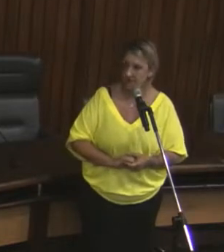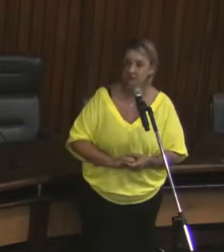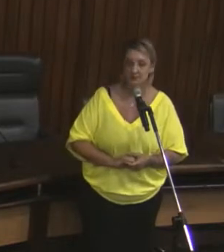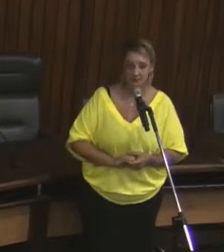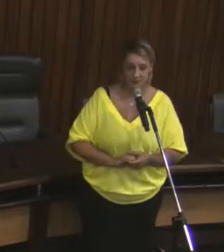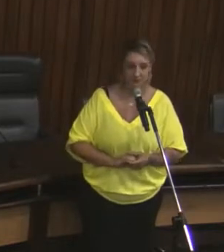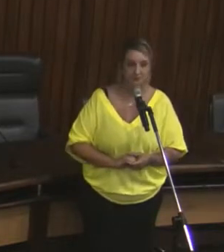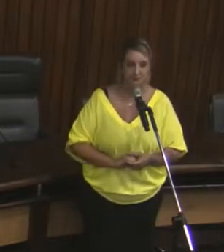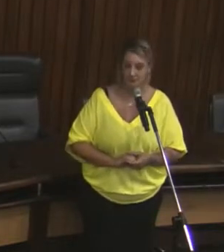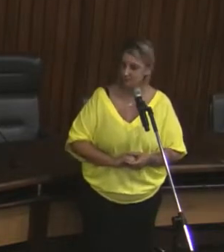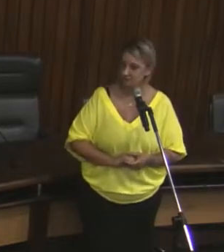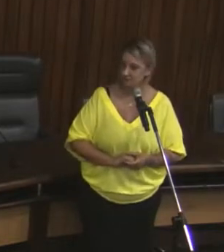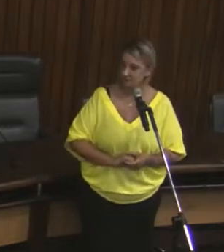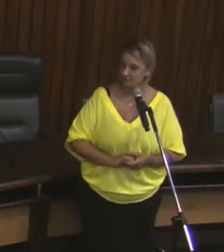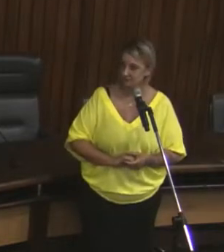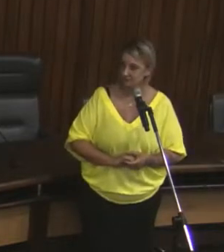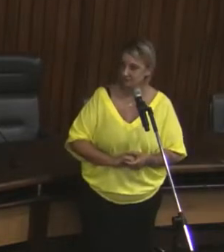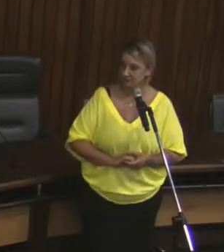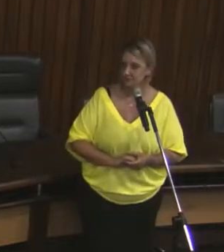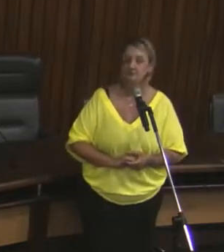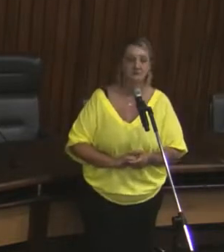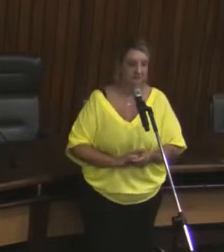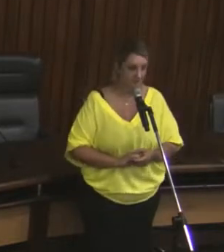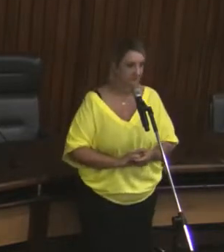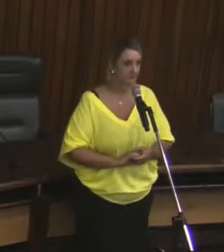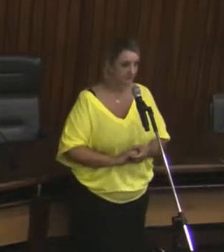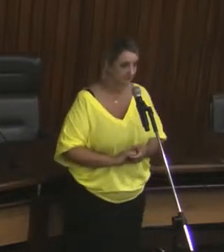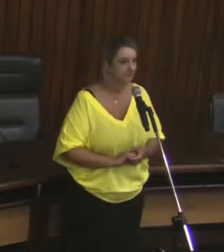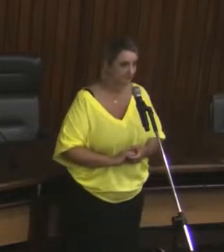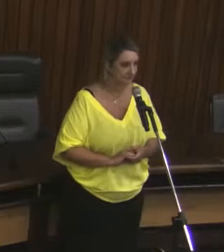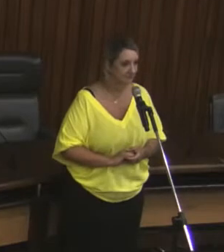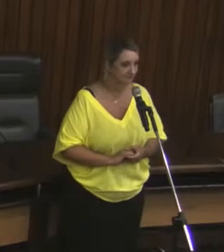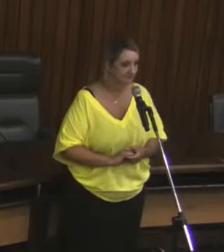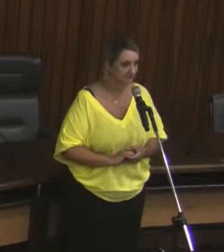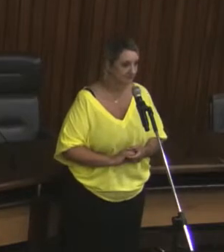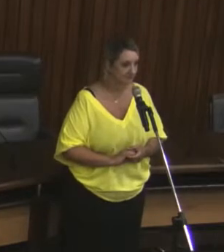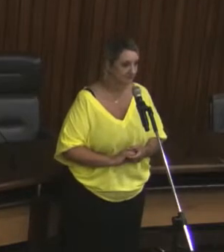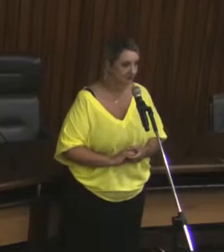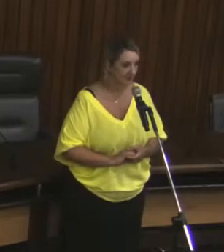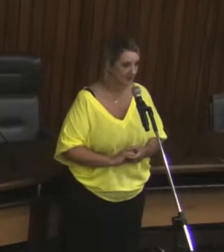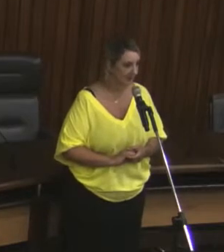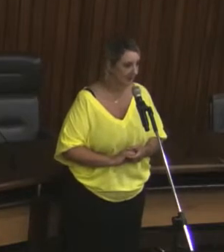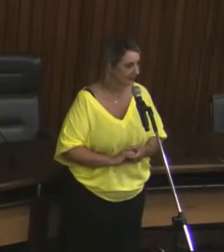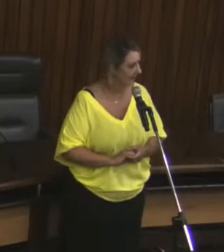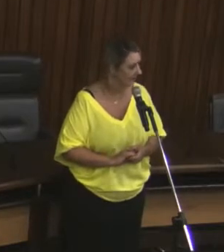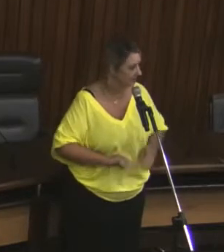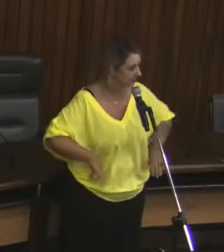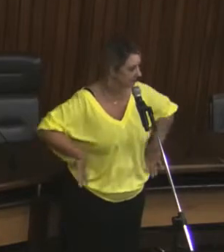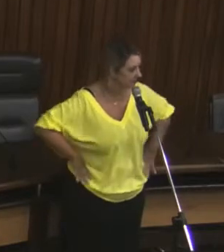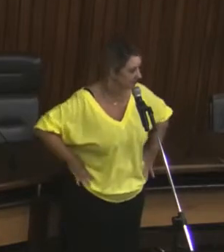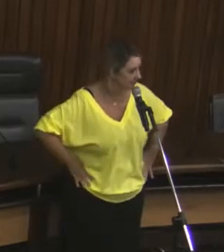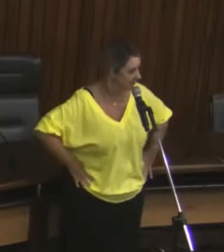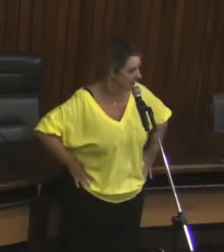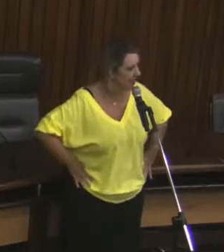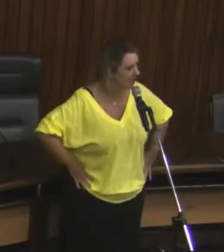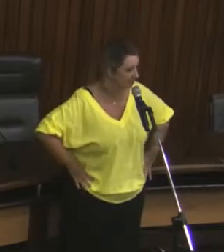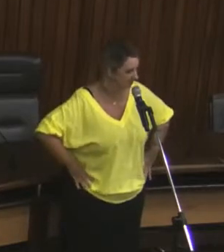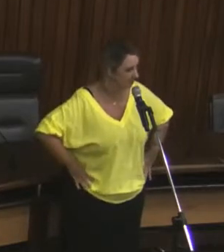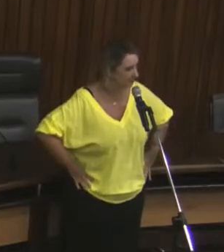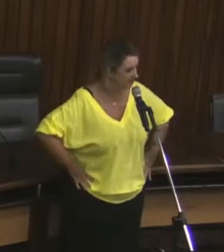Então, amanhã já é dia de eu cortar, já, porque senão semana que vem elas não conseguem entender a minha oralização. Fala aí, gente. É muita